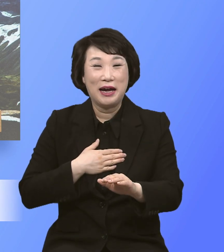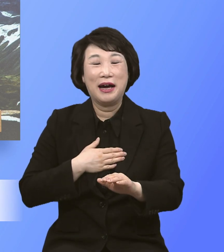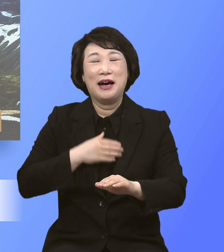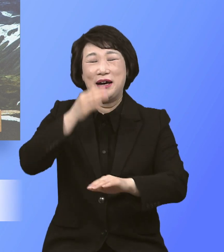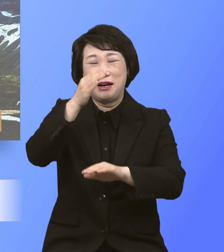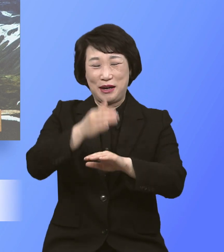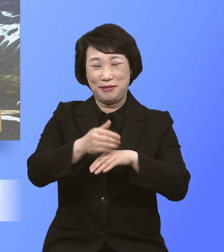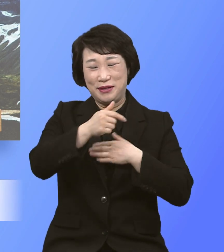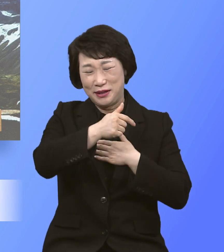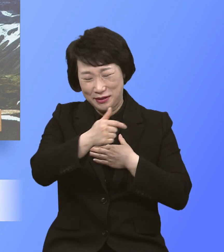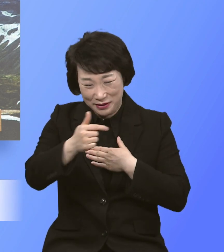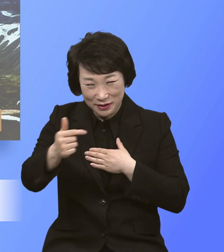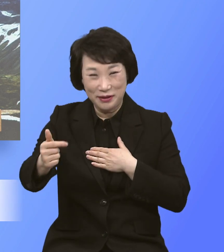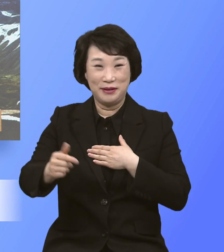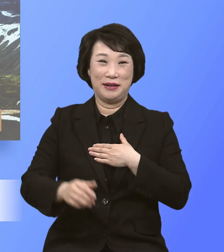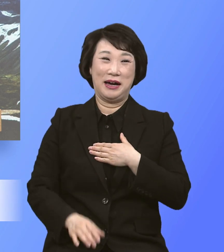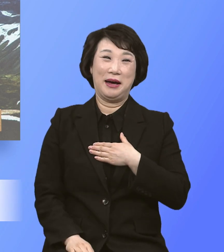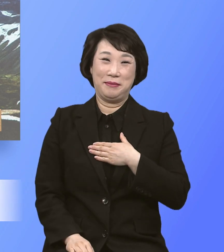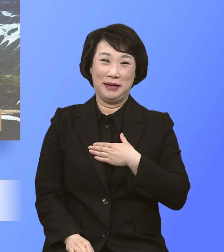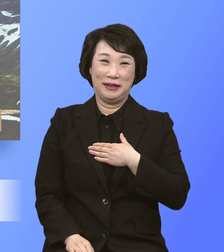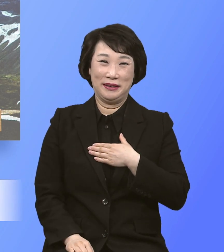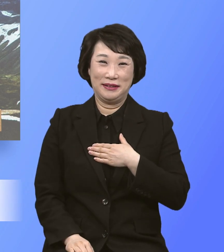얼마나 감사한 일인가.